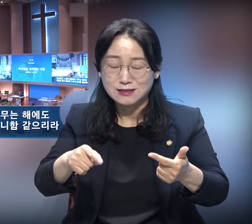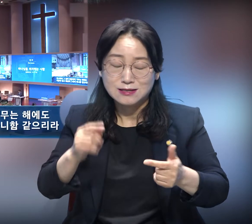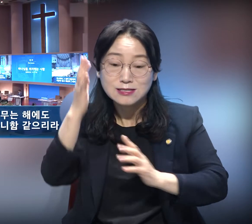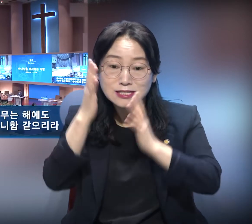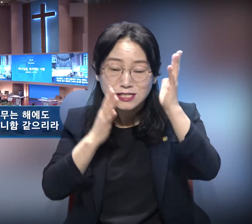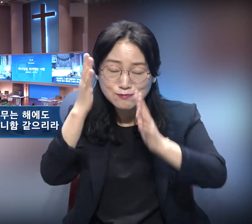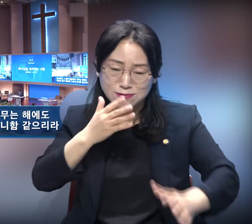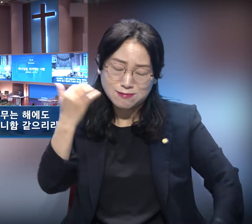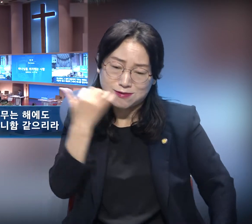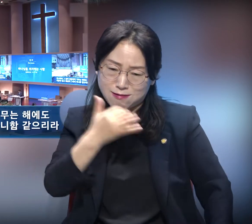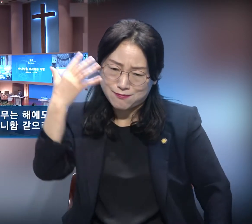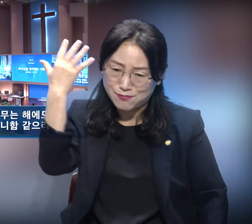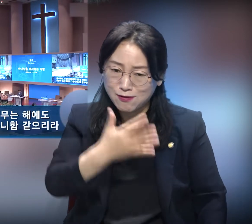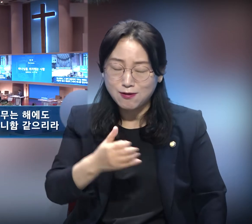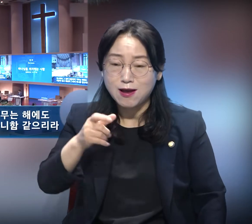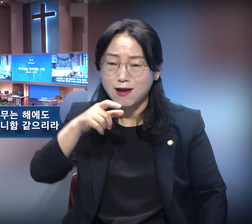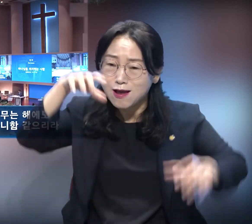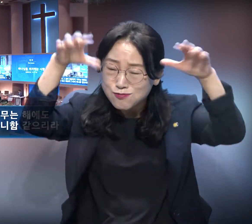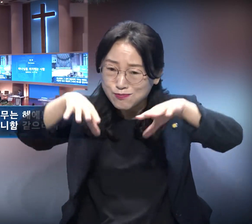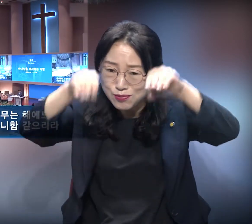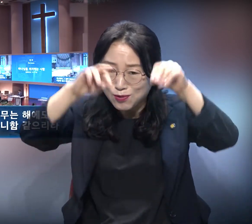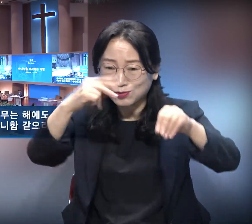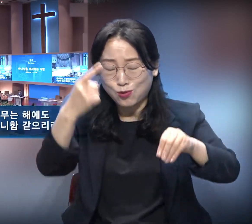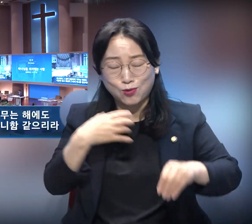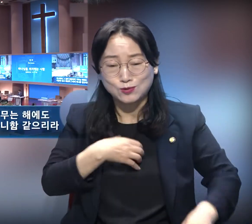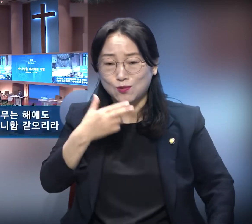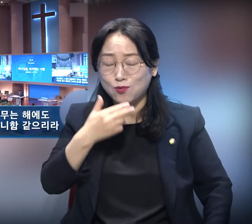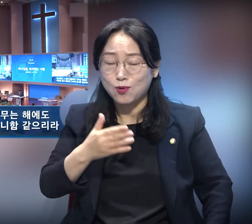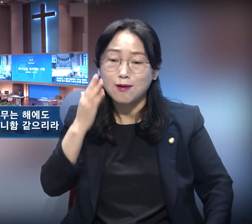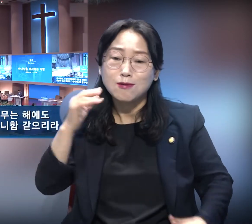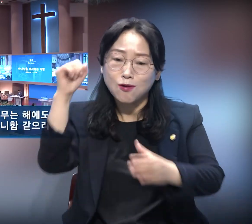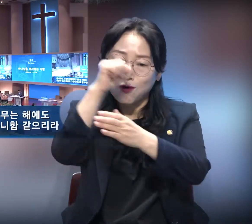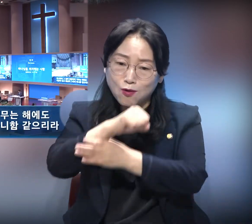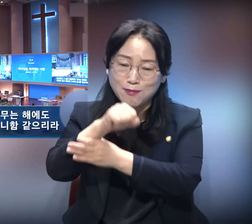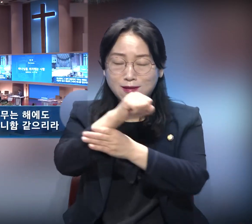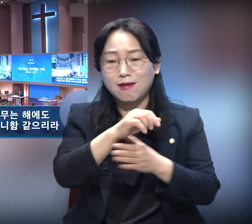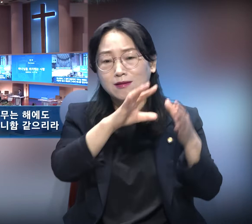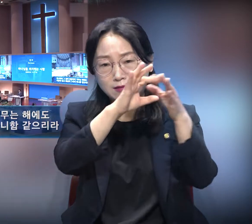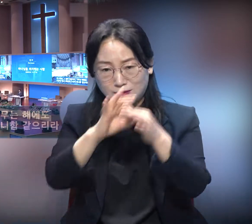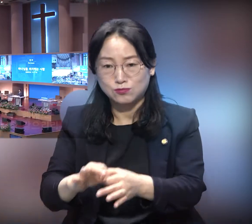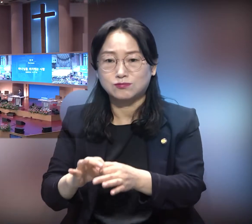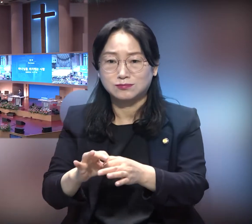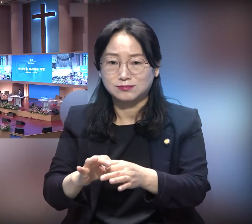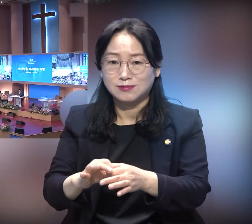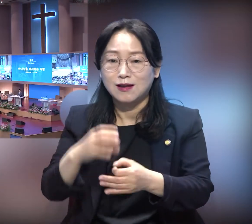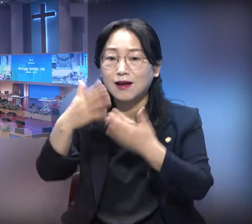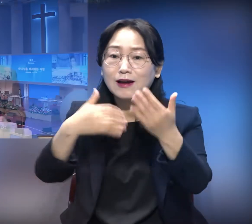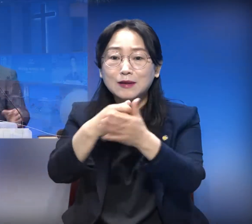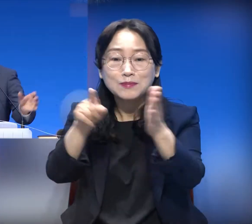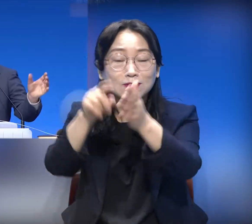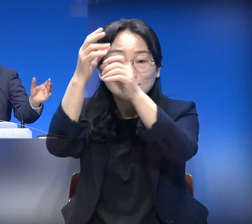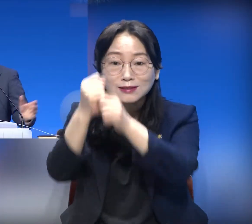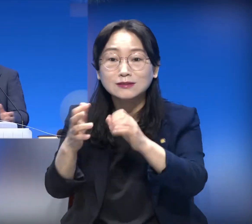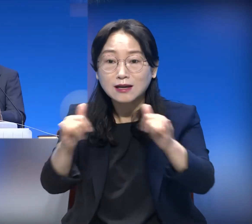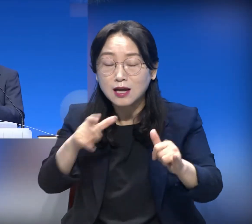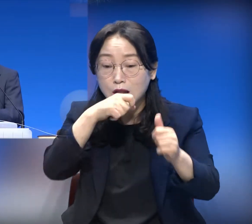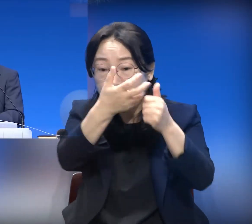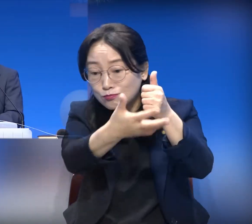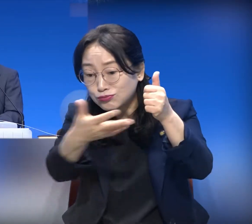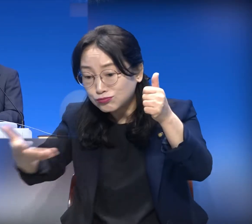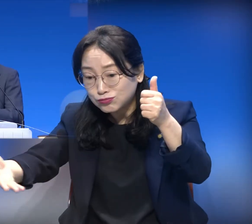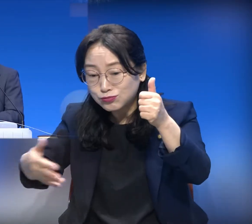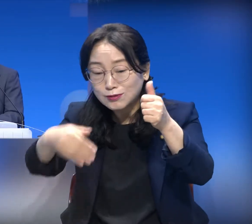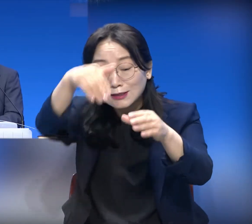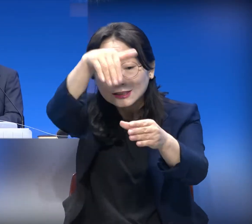청청하며 가무는 해도 걱정이 없고 결실이 그치지 아니함 같으리라. 하나님을 믿고 의지하는 자에게는 시냇가에 심긴